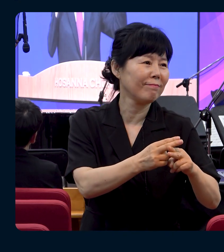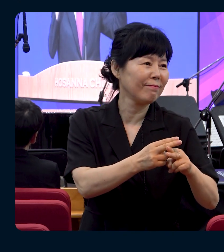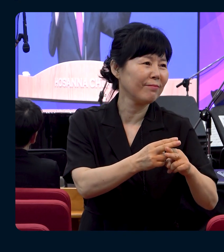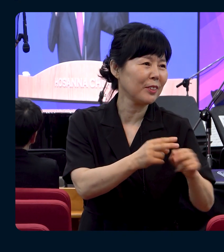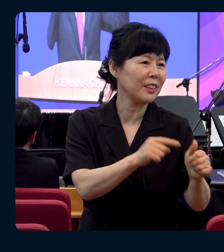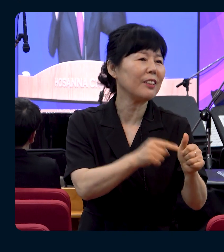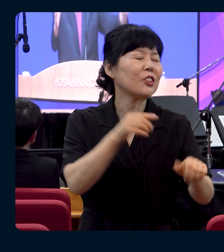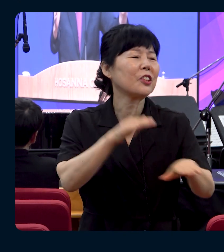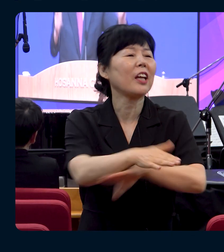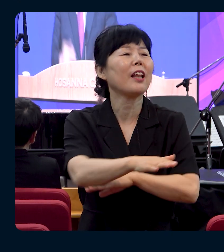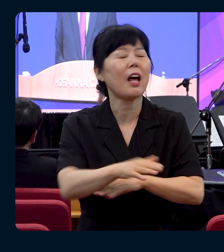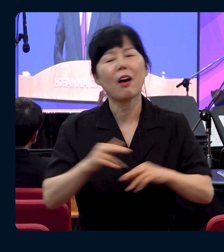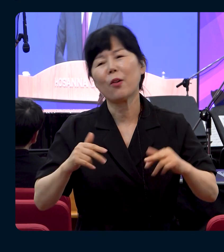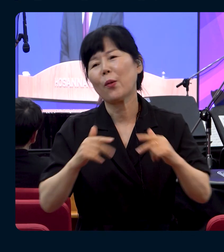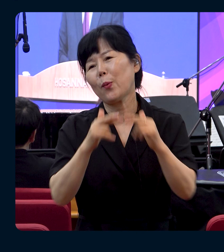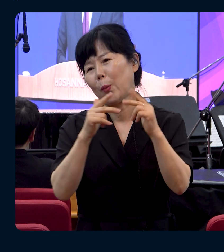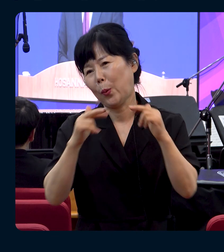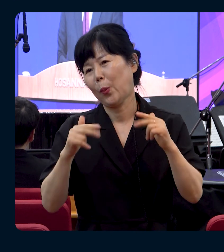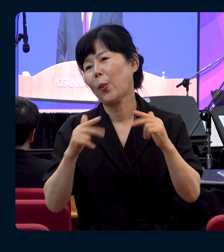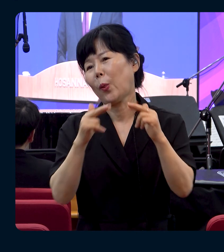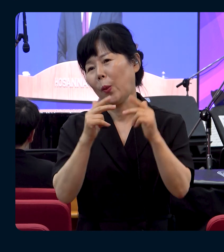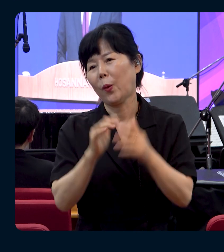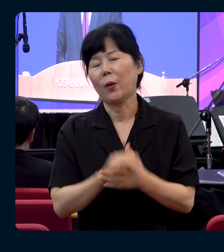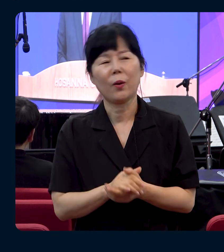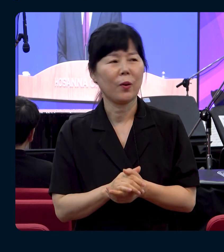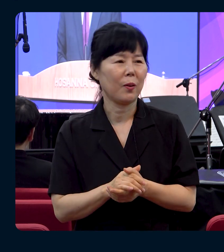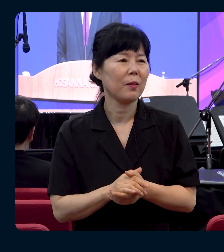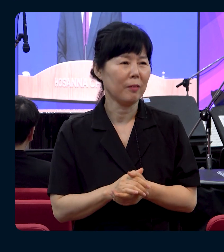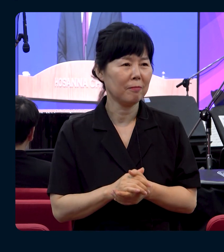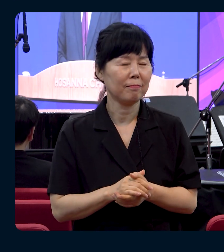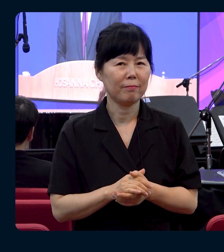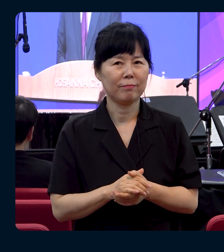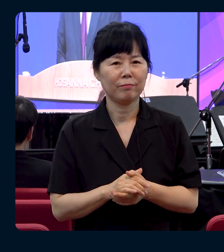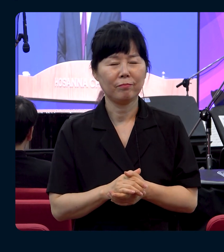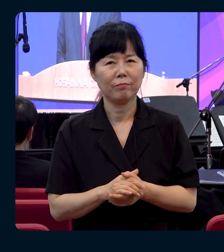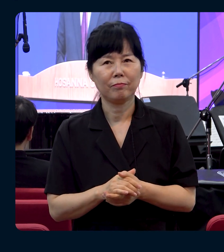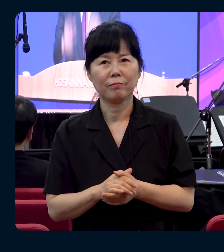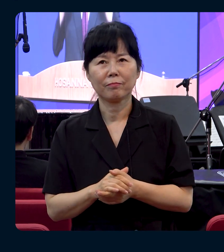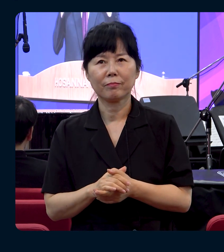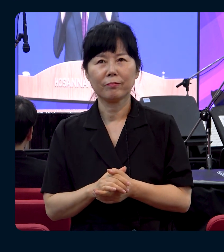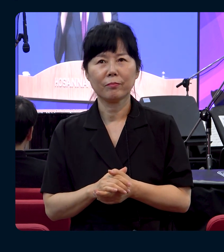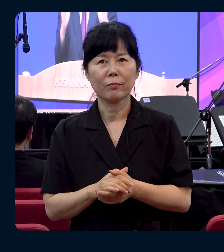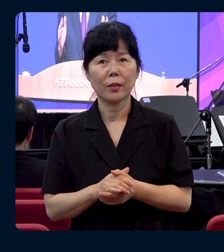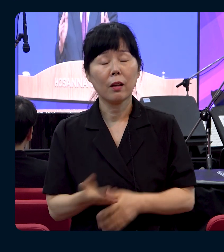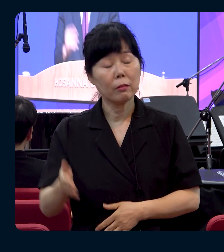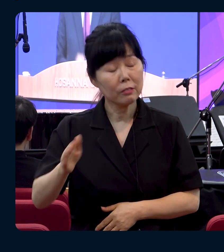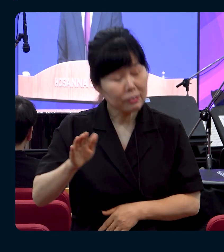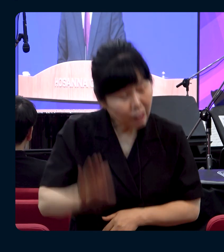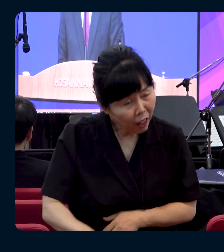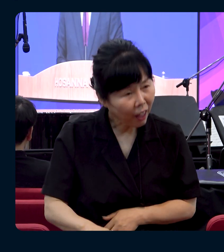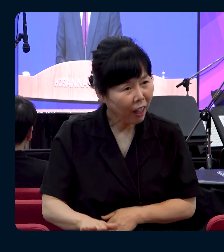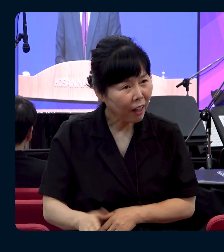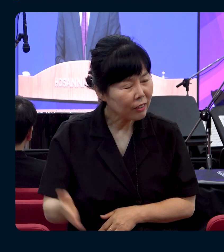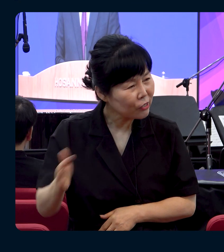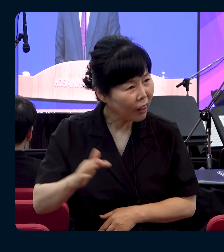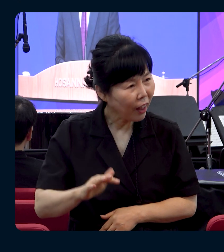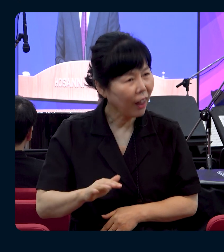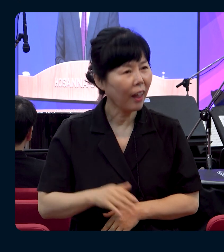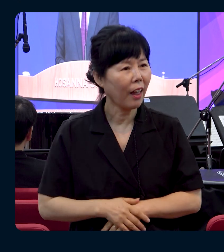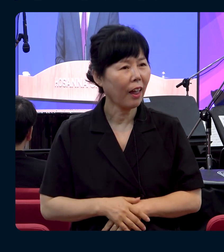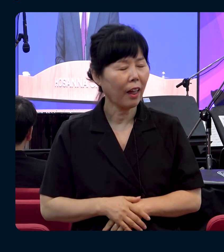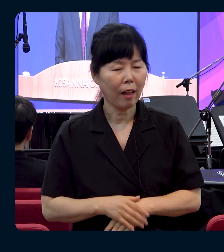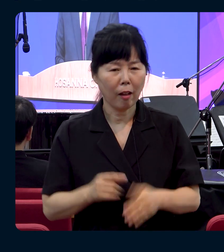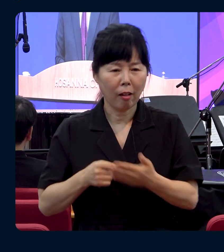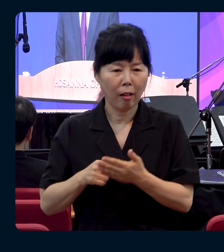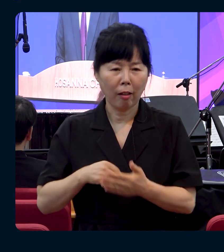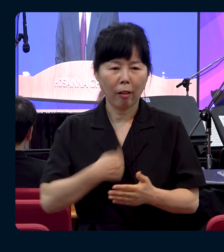그런 스타일, 그런 사람이었다라는 그런 이야기, 주장들이 있어요. 자, 하지만 이 주장은 사실은